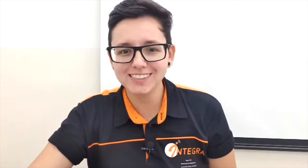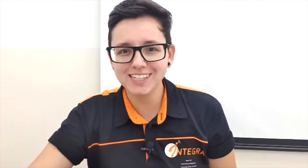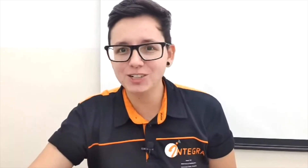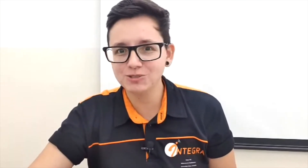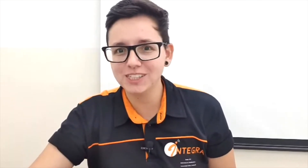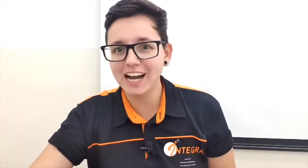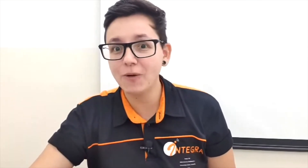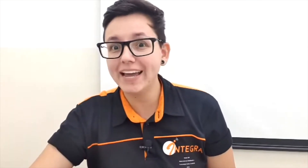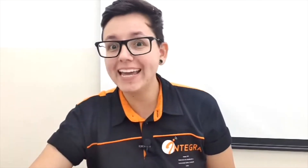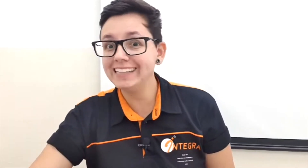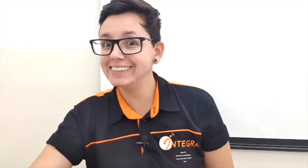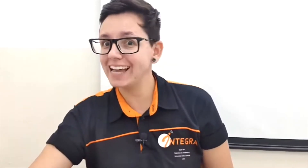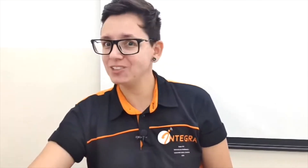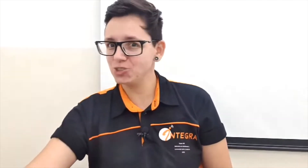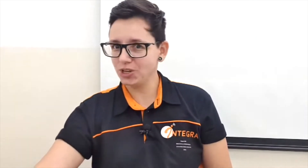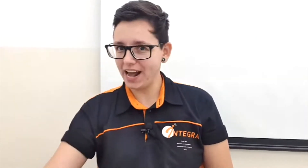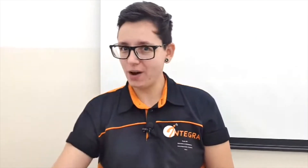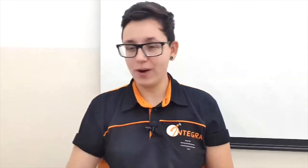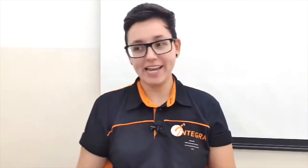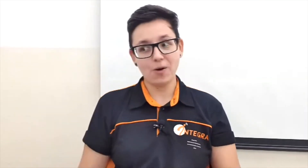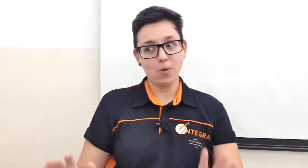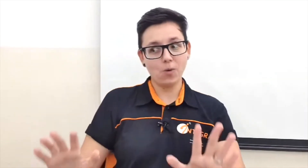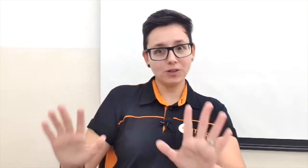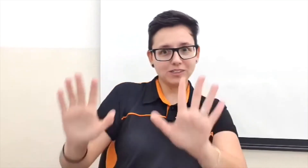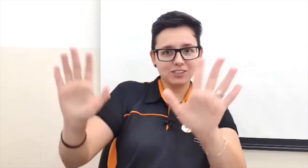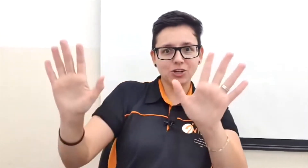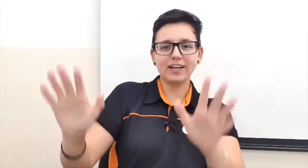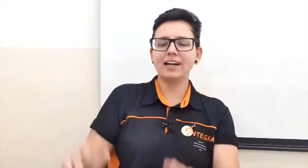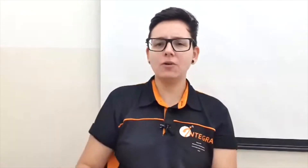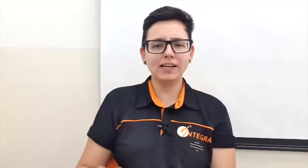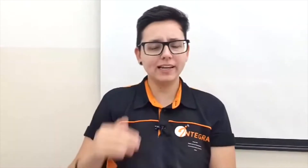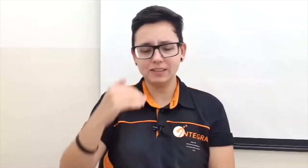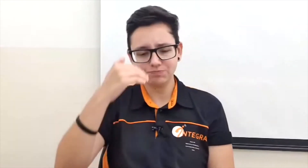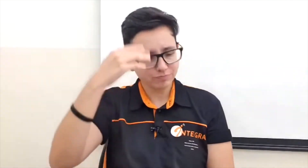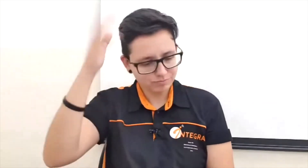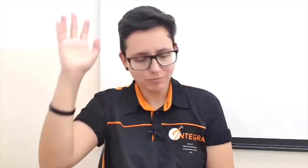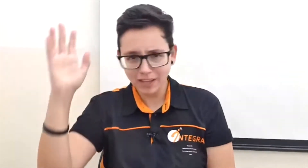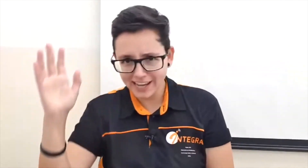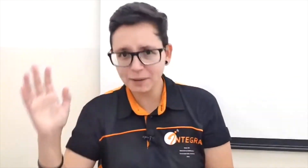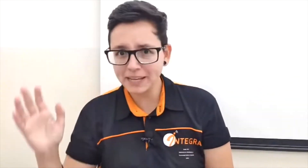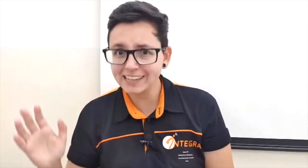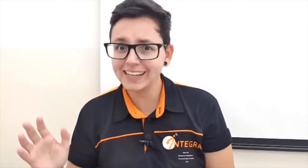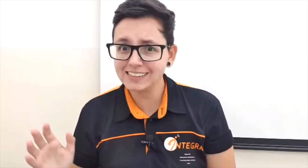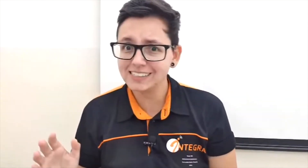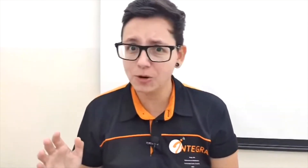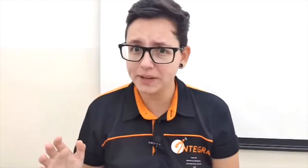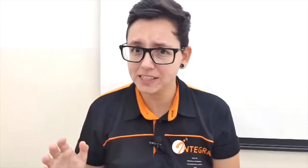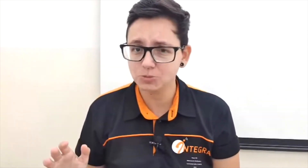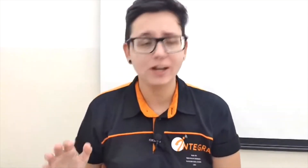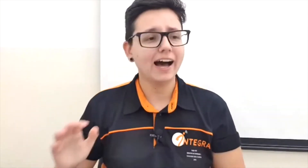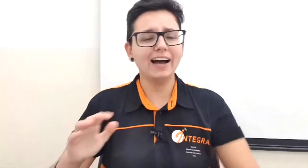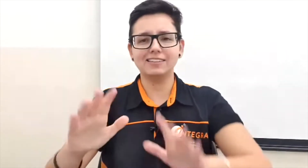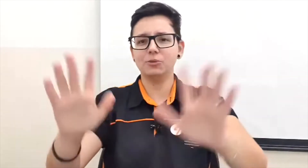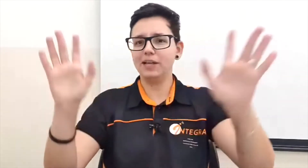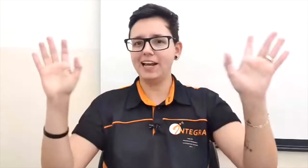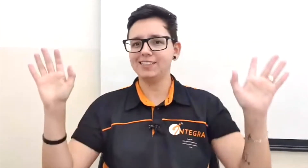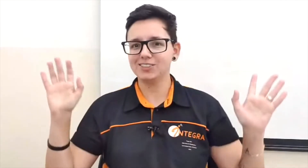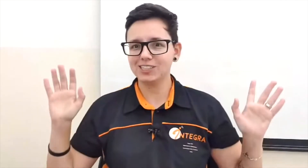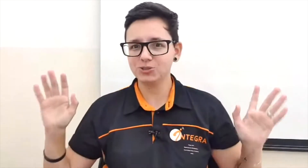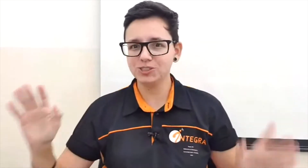seja um sinal intencional, aí é outra história. Não, Aline, era a minha intenção mesmo. Ah, então beleza, então tá tudo